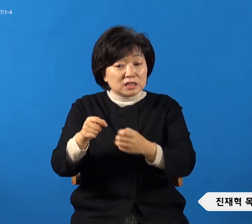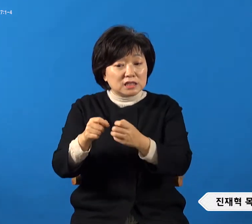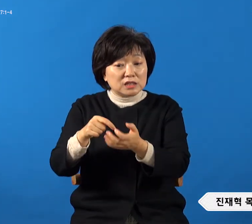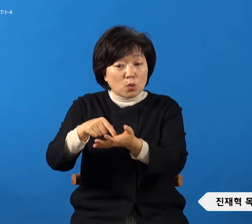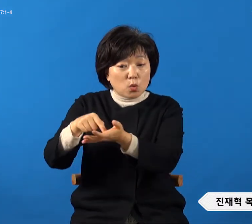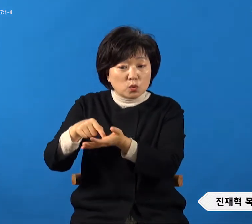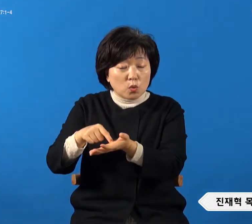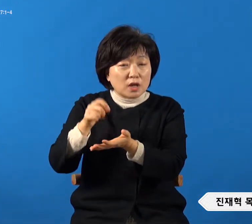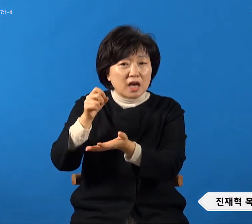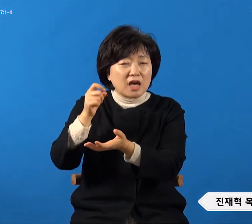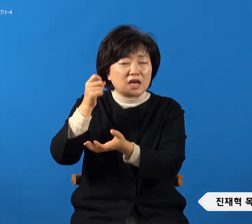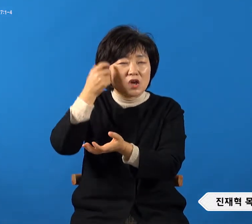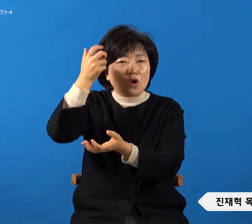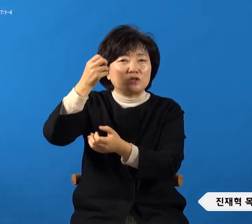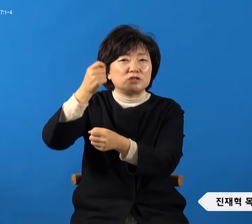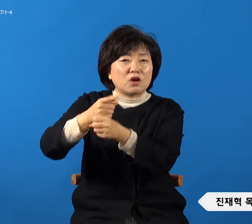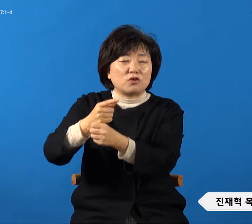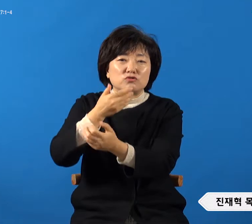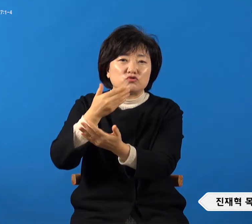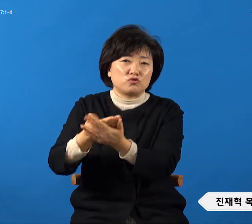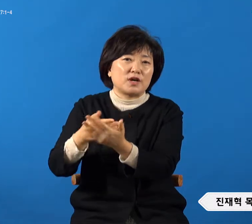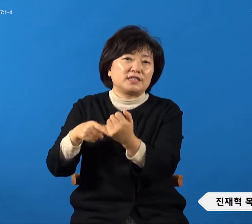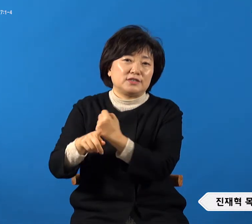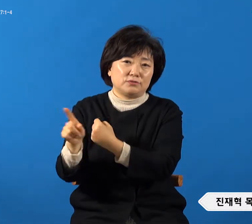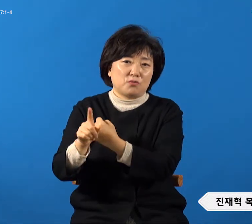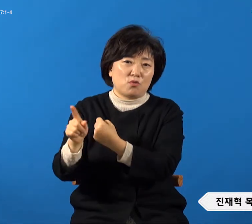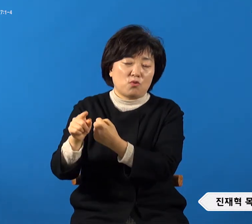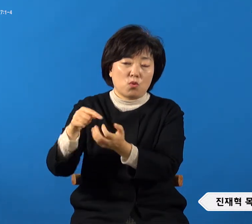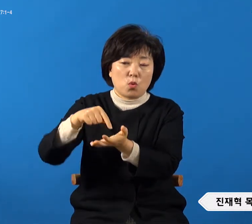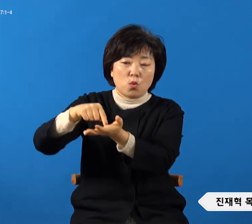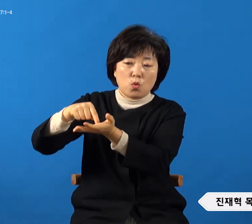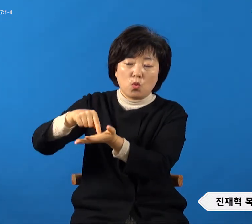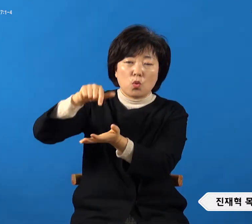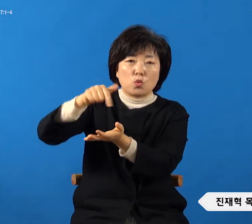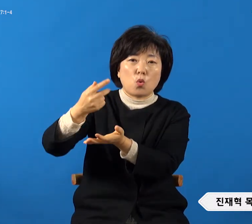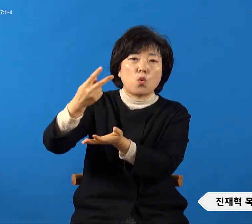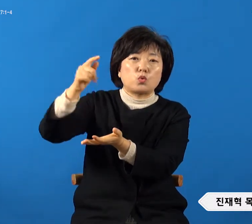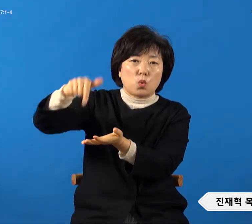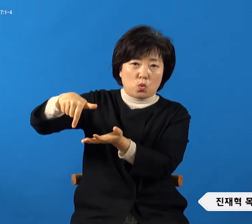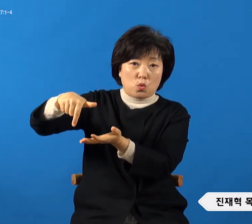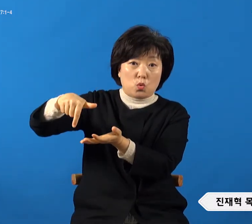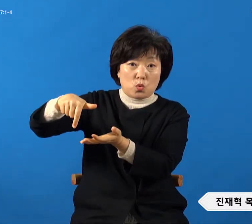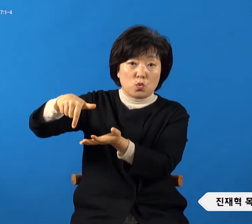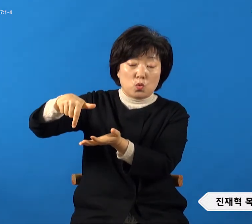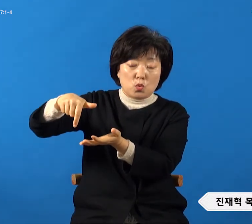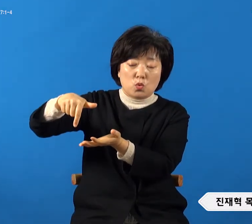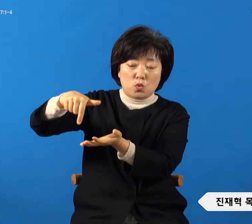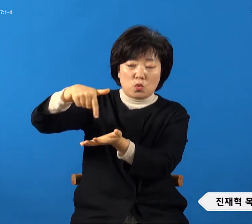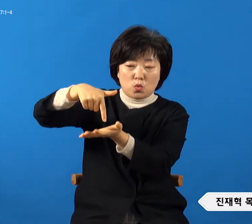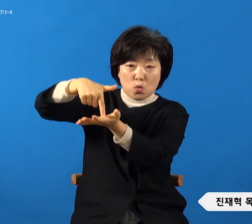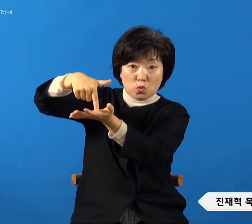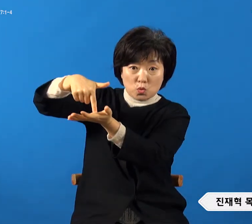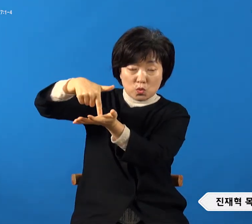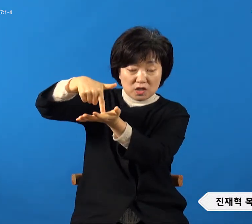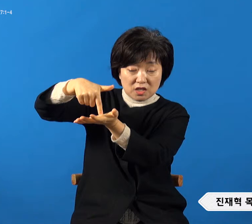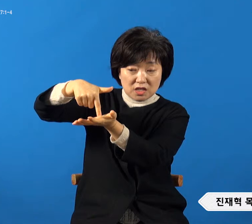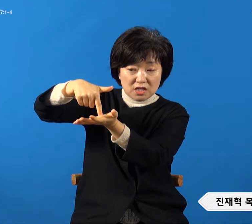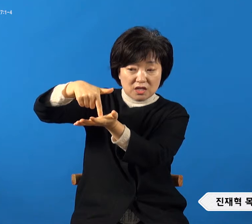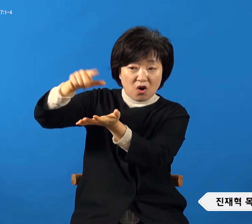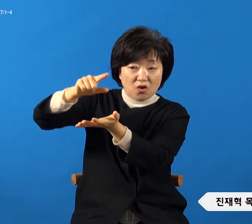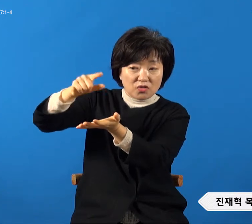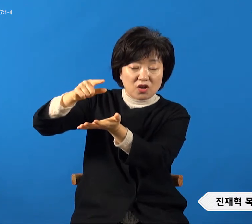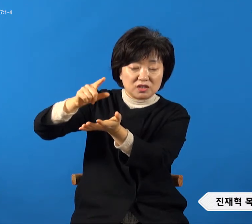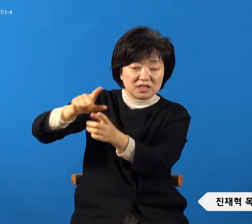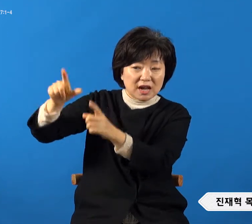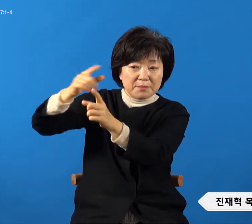고독의 영성이 중요할까요? 고독이 우리 삶 가운데 어떤 일을 가져다 줍니까?